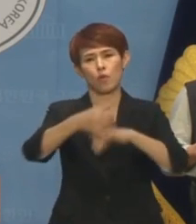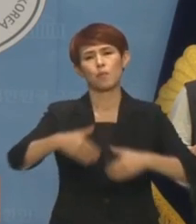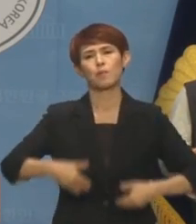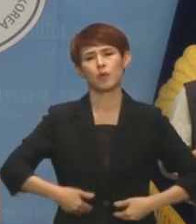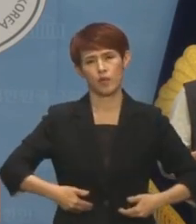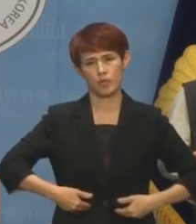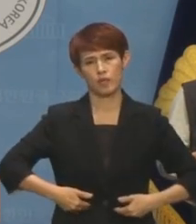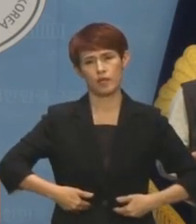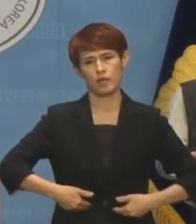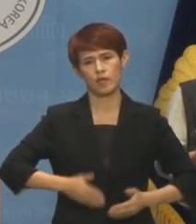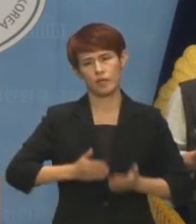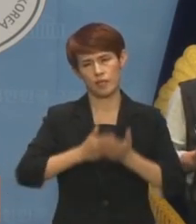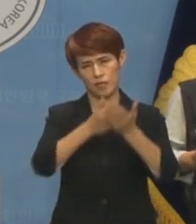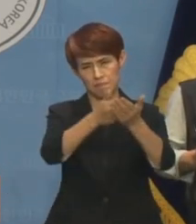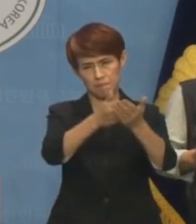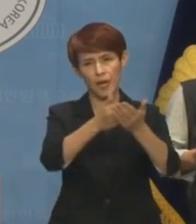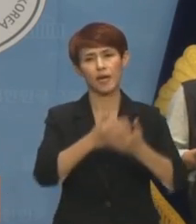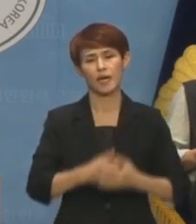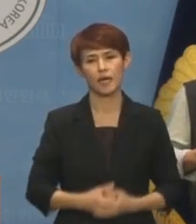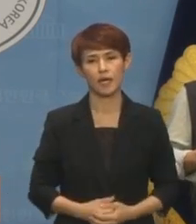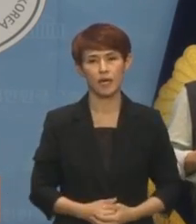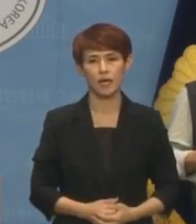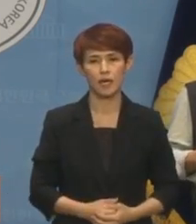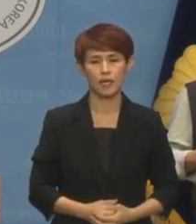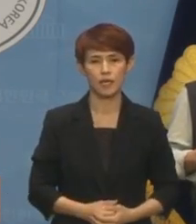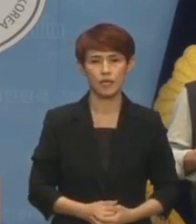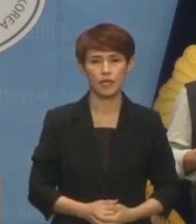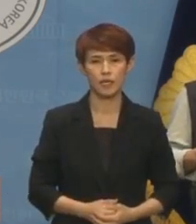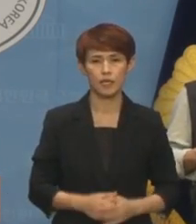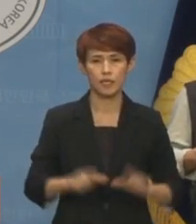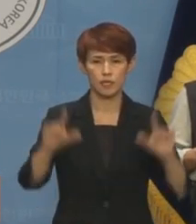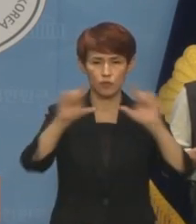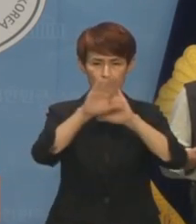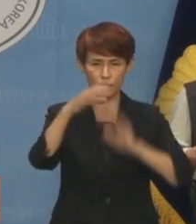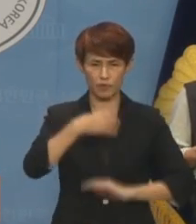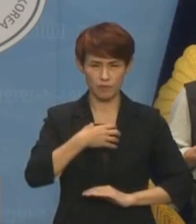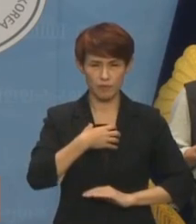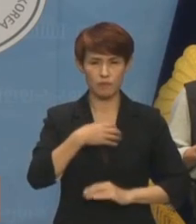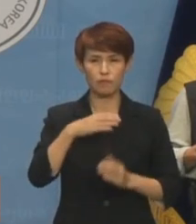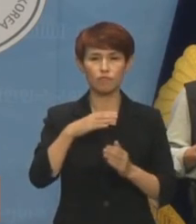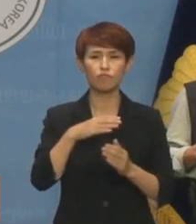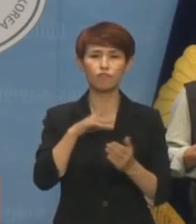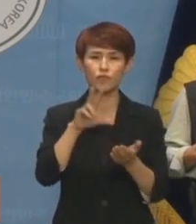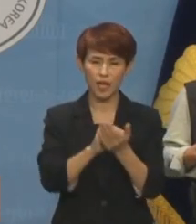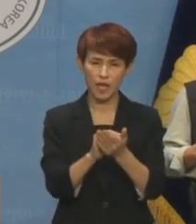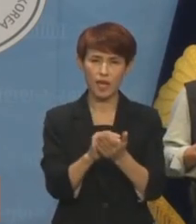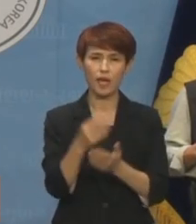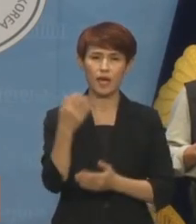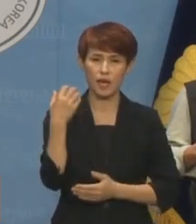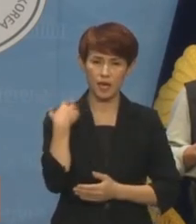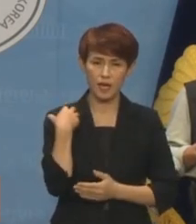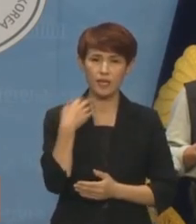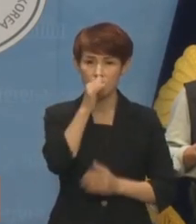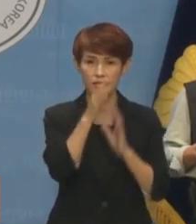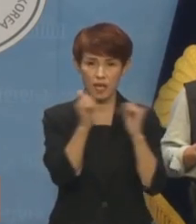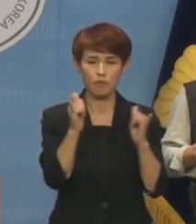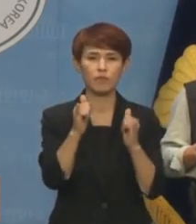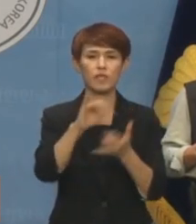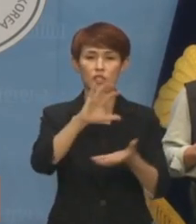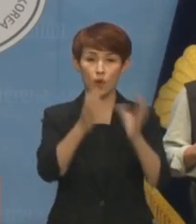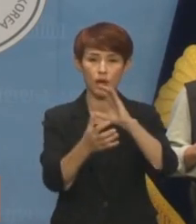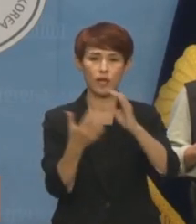필요하다고 강조해 왔습니다. 바로 기후위기 최일선 당사자들이 전환의 주체가 되는 것입니다.